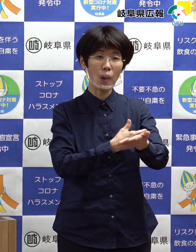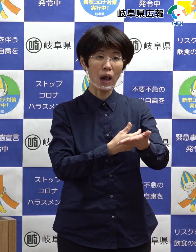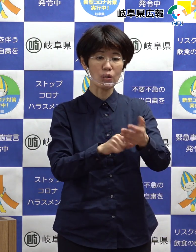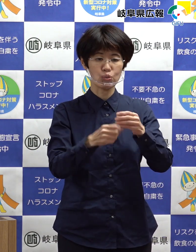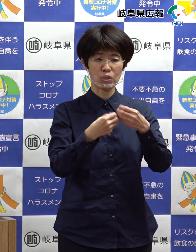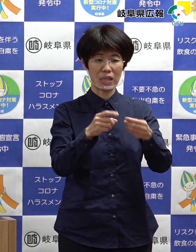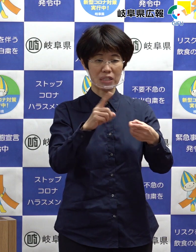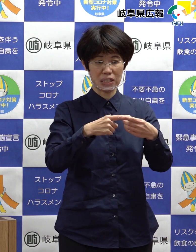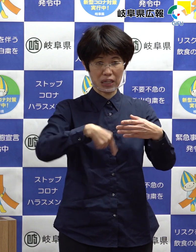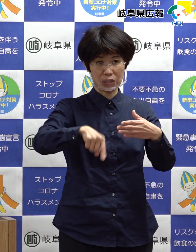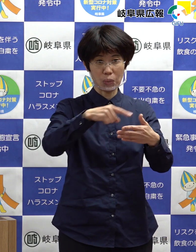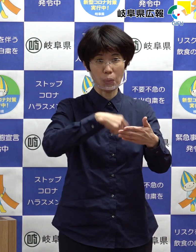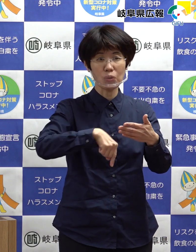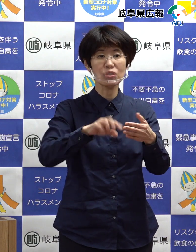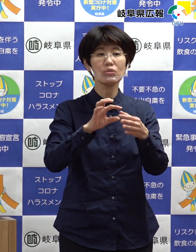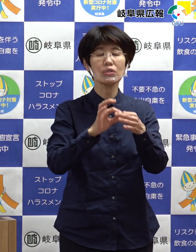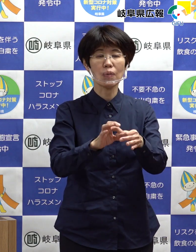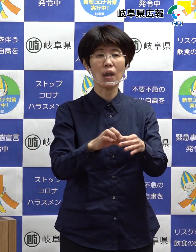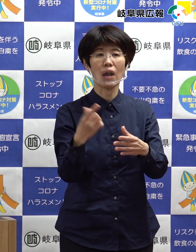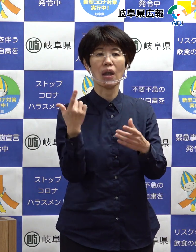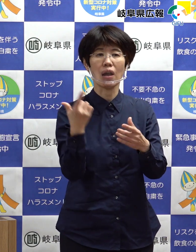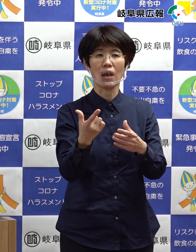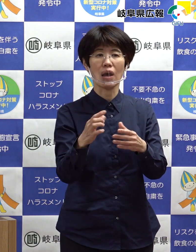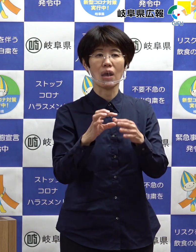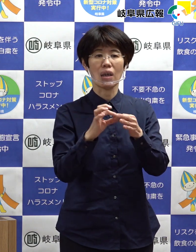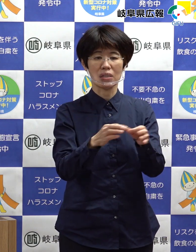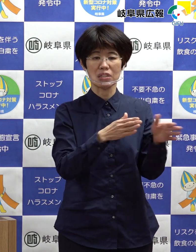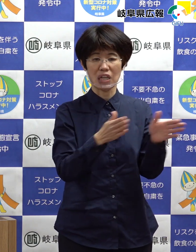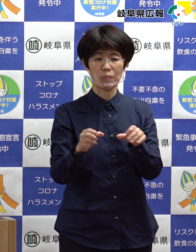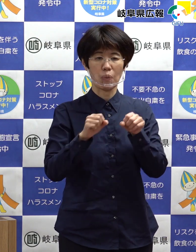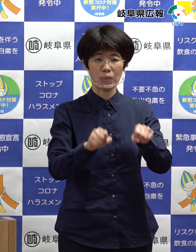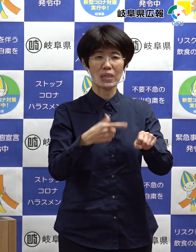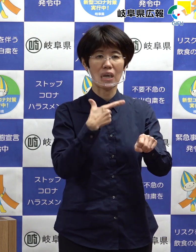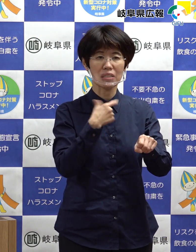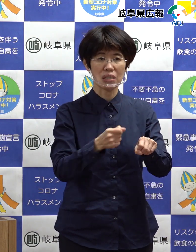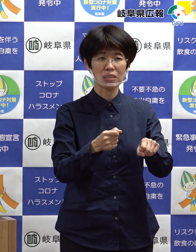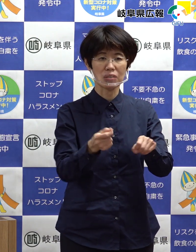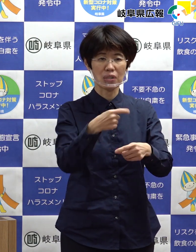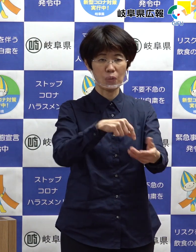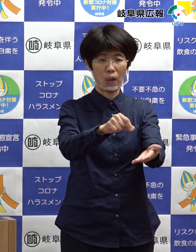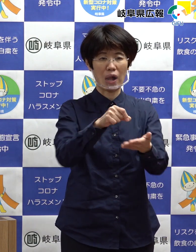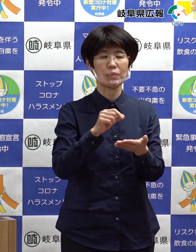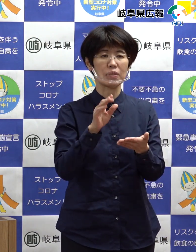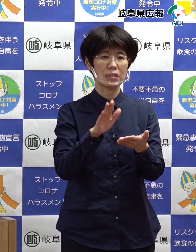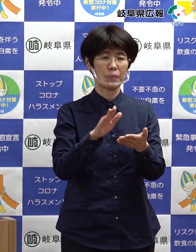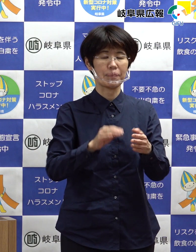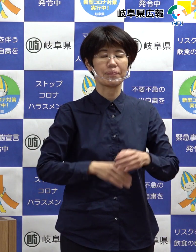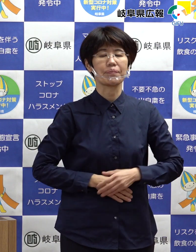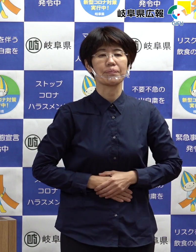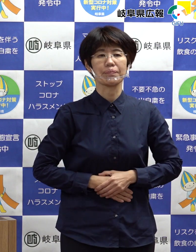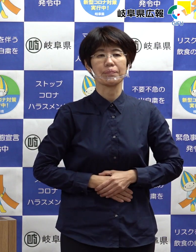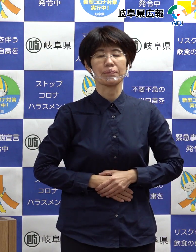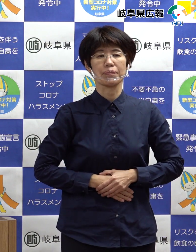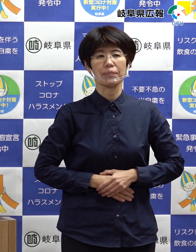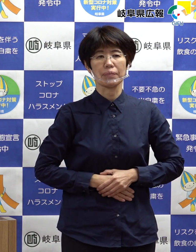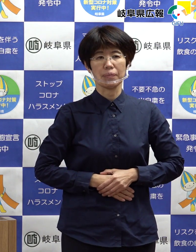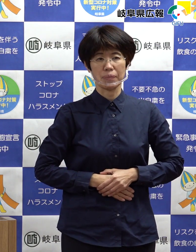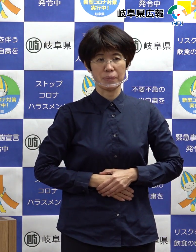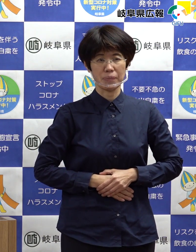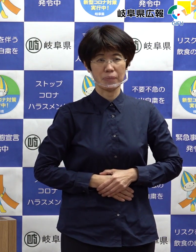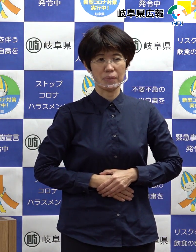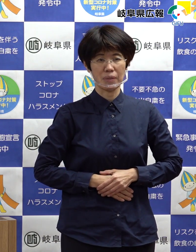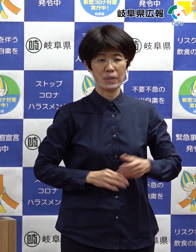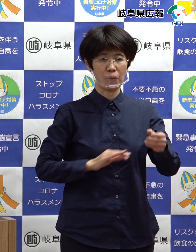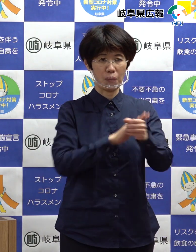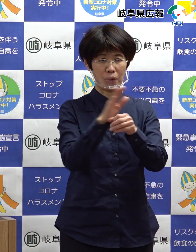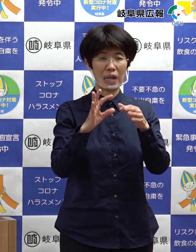な話になっていくので、しっかりと体制整備をお願いしたいと、こういうことでありました。これがコロナ